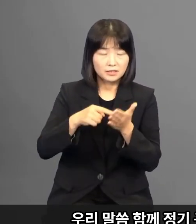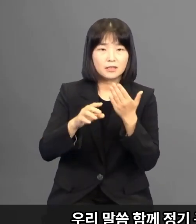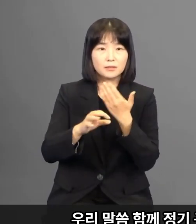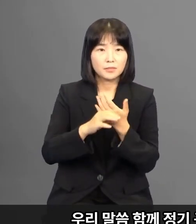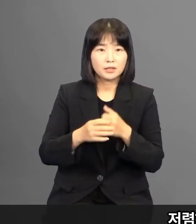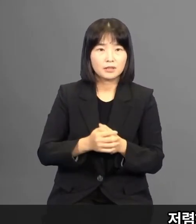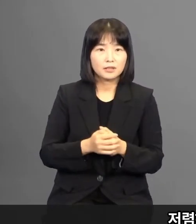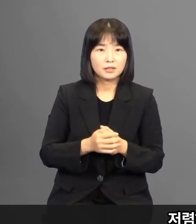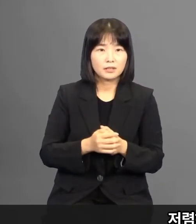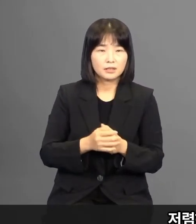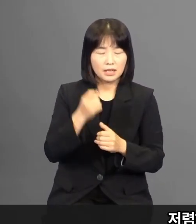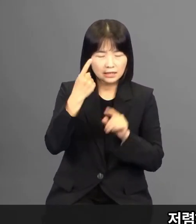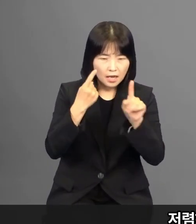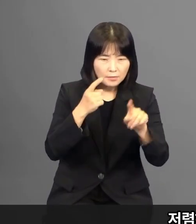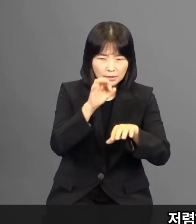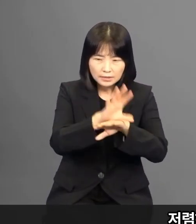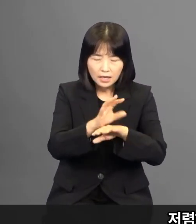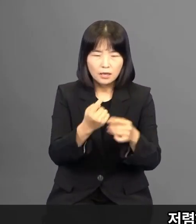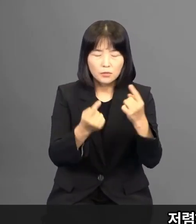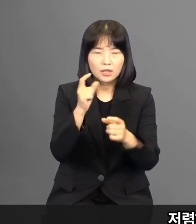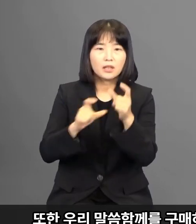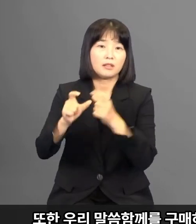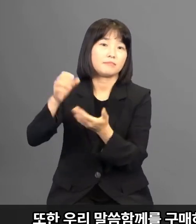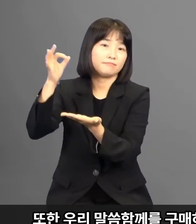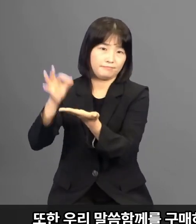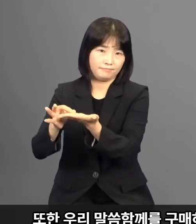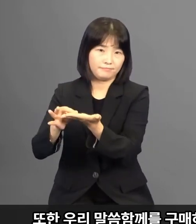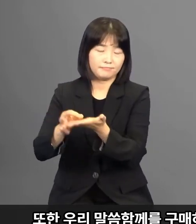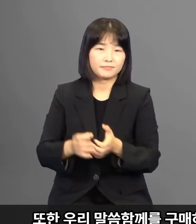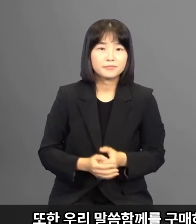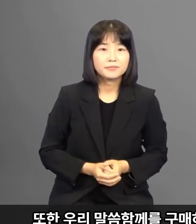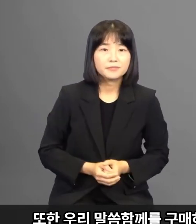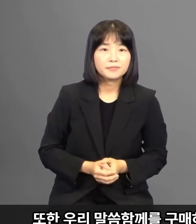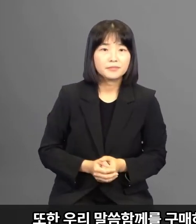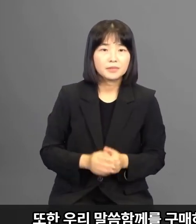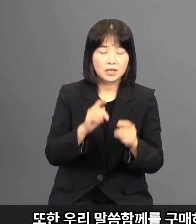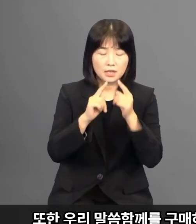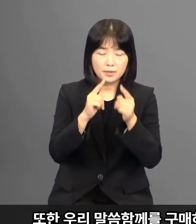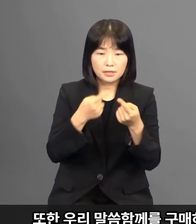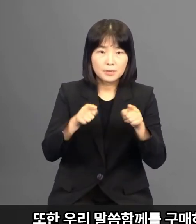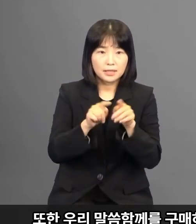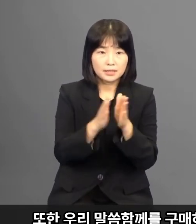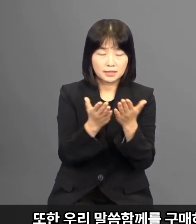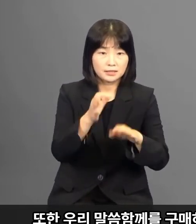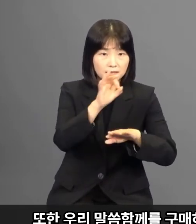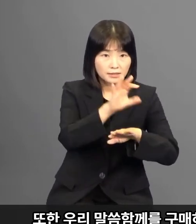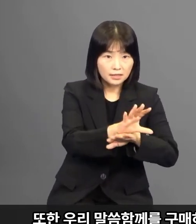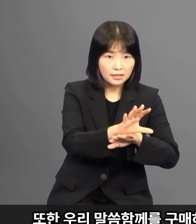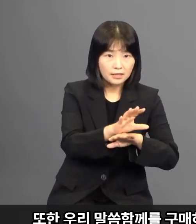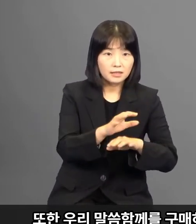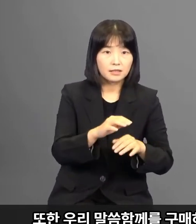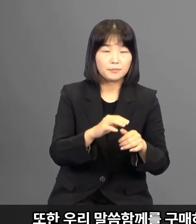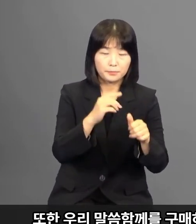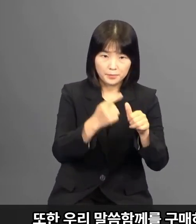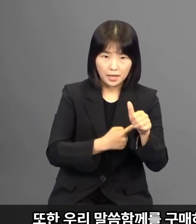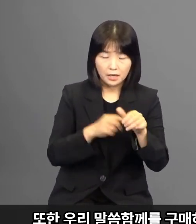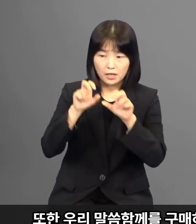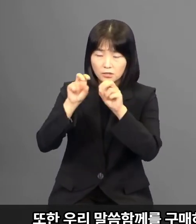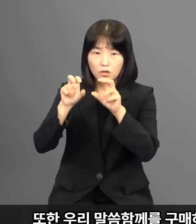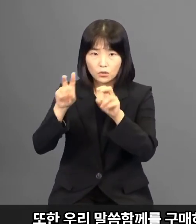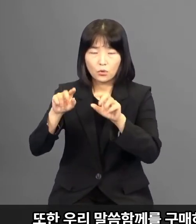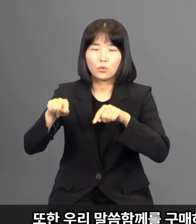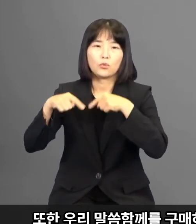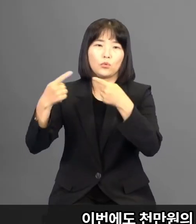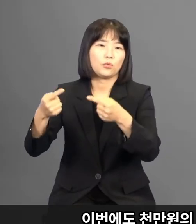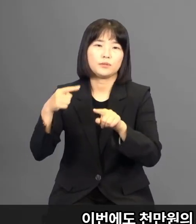사시는 것보다 저렴하게 사실 수 있고, 또한 우리 말씀 함께를 구매하시면 선교에 여러분